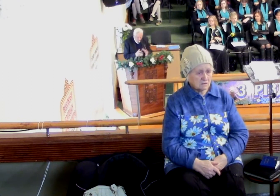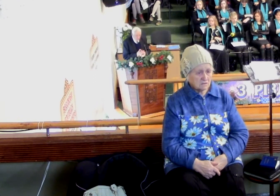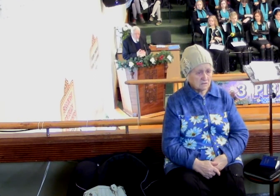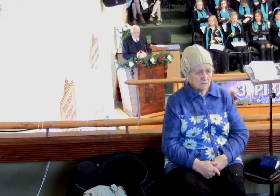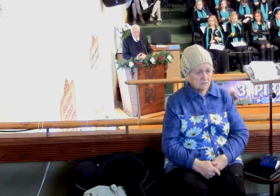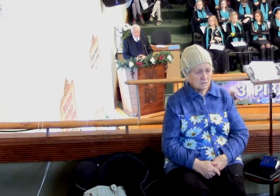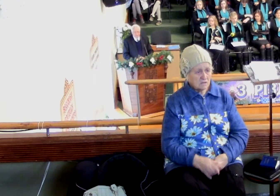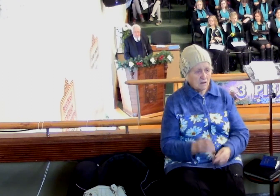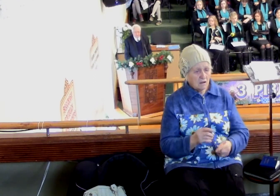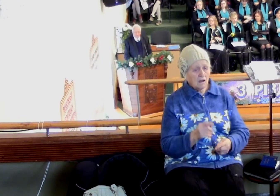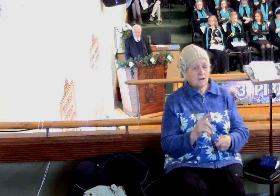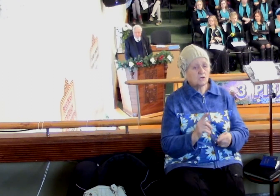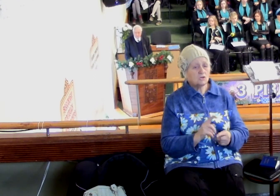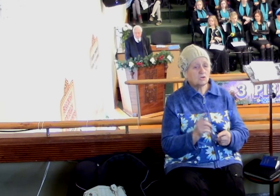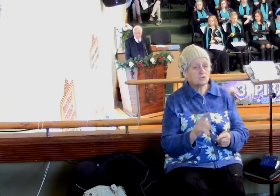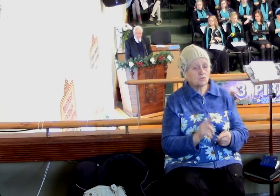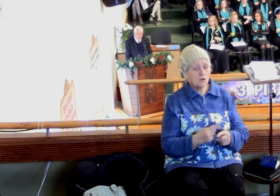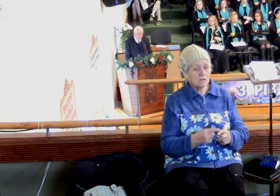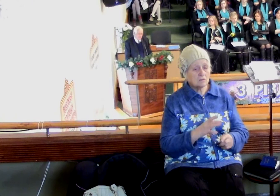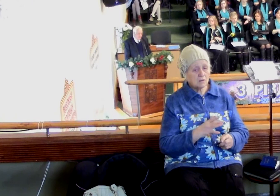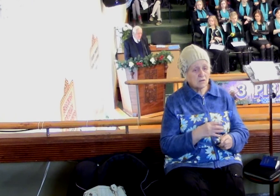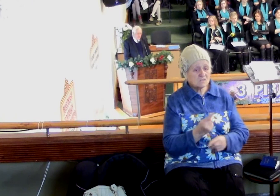Это был прообраз. Потому что